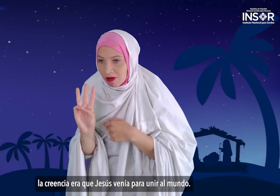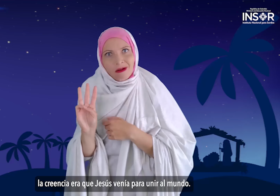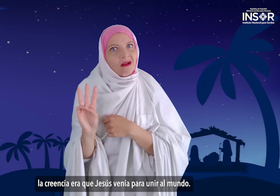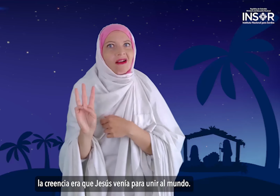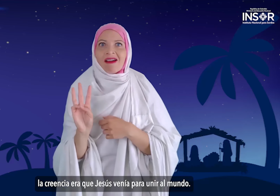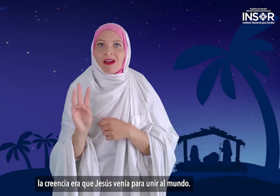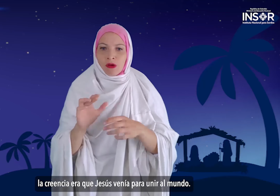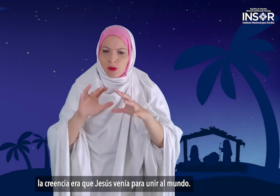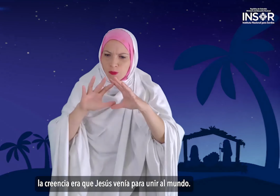mundo.